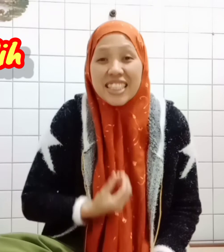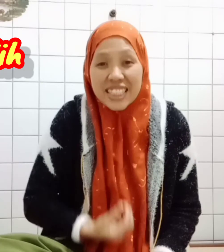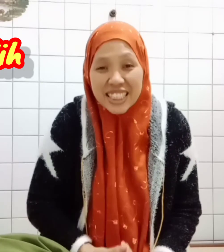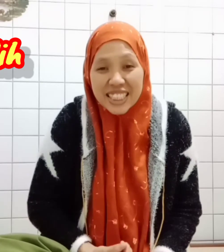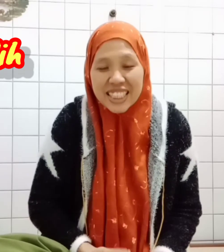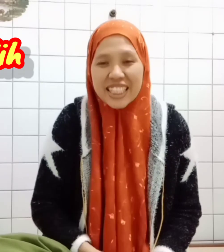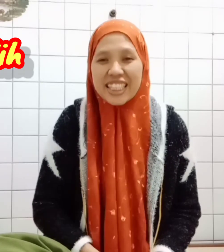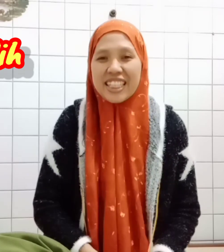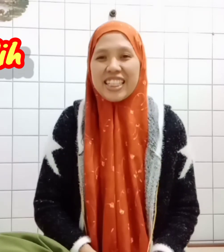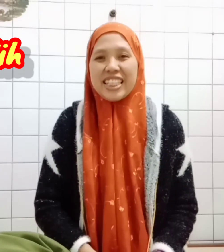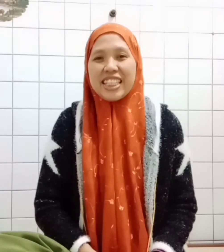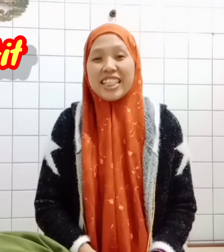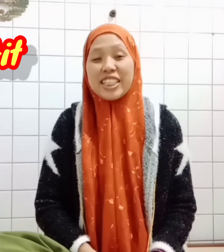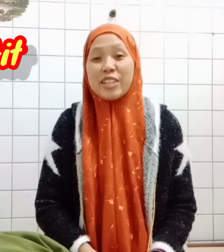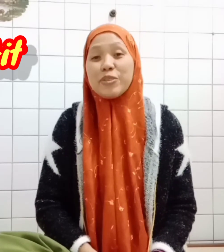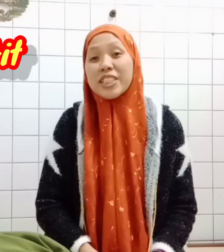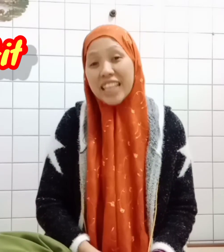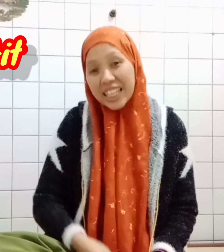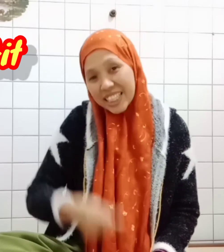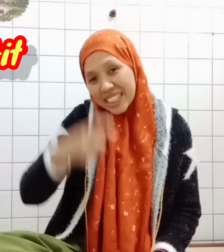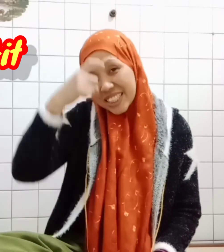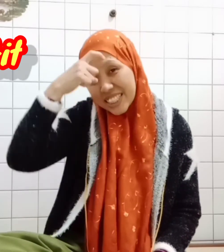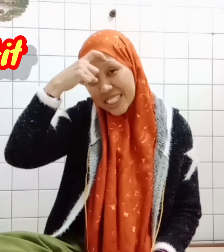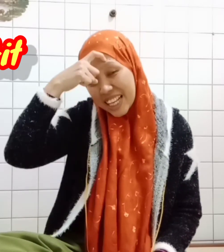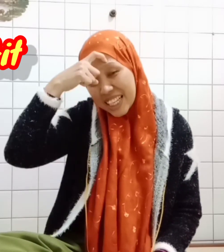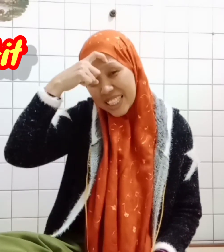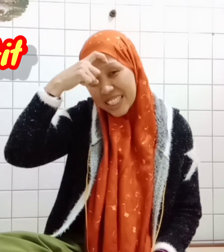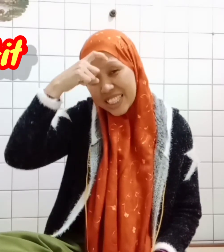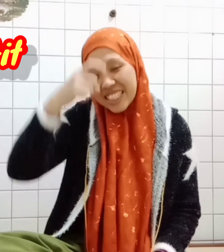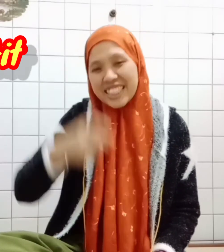Sedih. Terus sakit. Sakit.